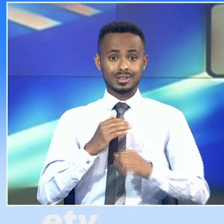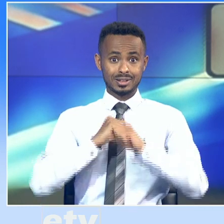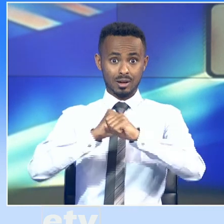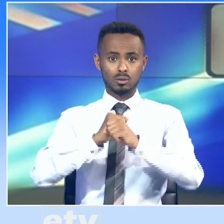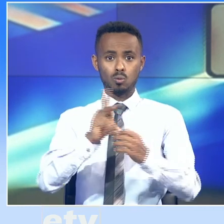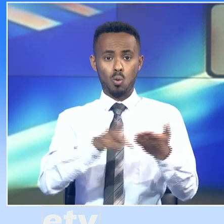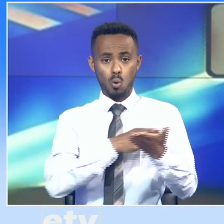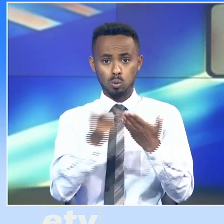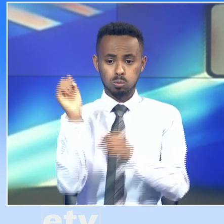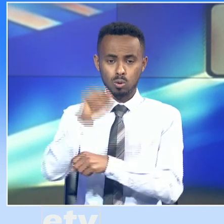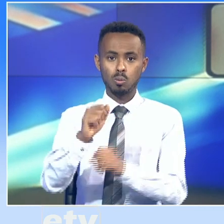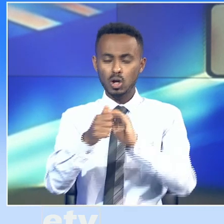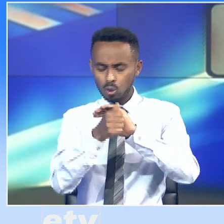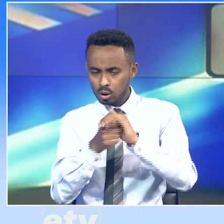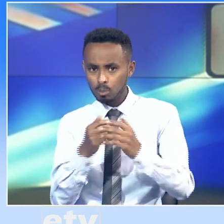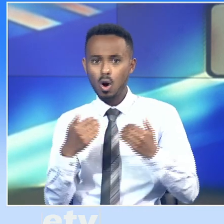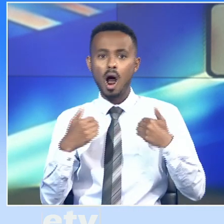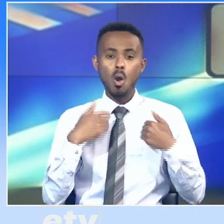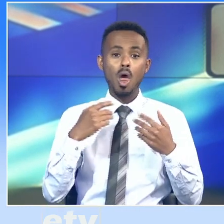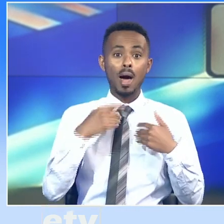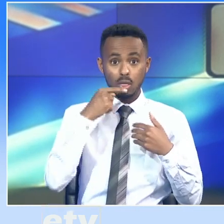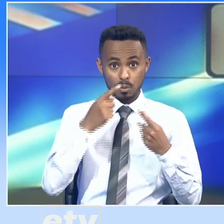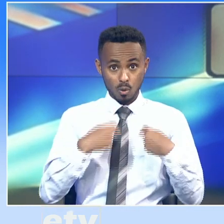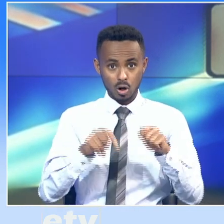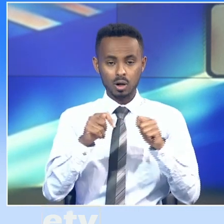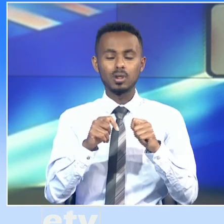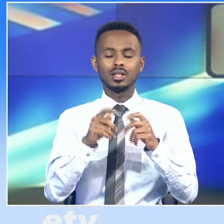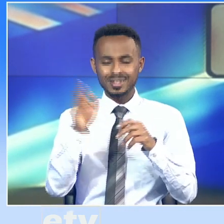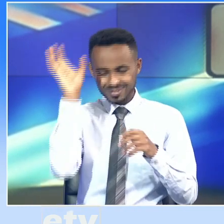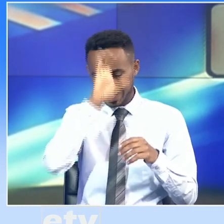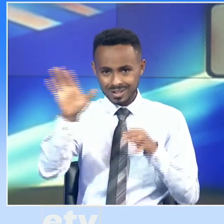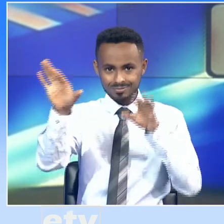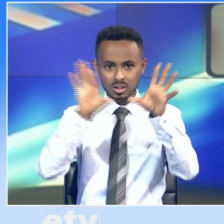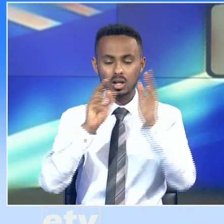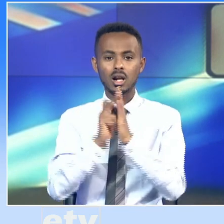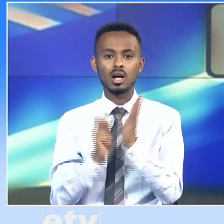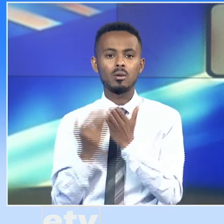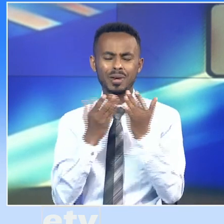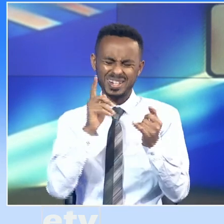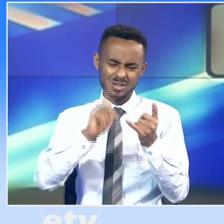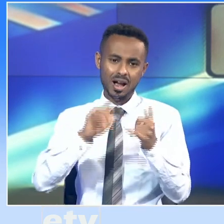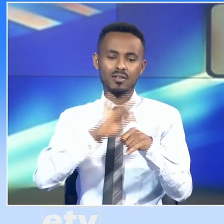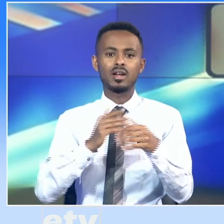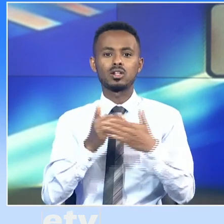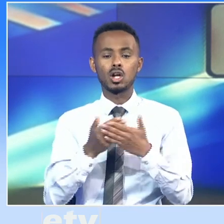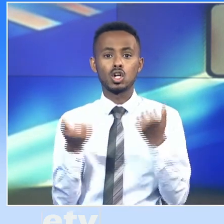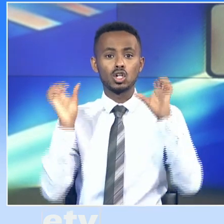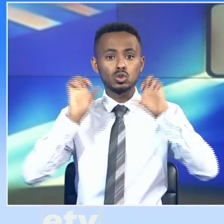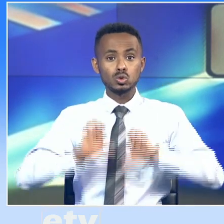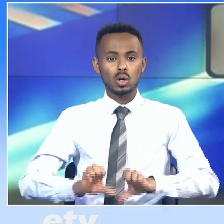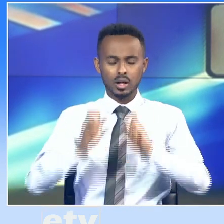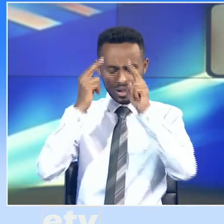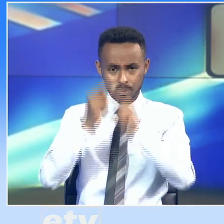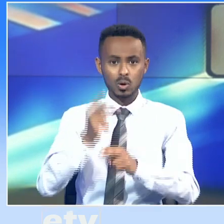ተመቶ በየጉድጓዱ ገብቶ አለሁ ለማለት ቢሞክርም እየታደነ ለህግ ለመቅረብ ጫፍ ላይ ደርሷል። ጁንታው